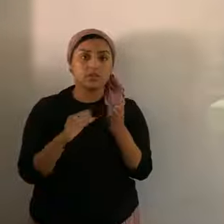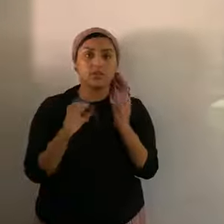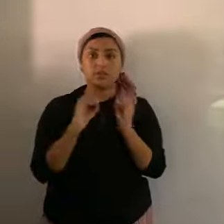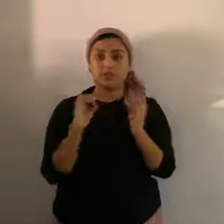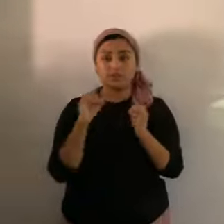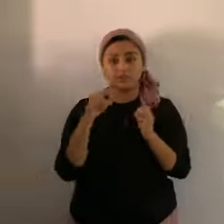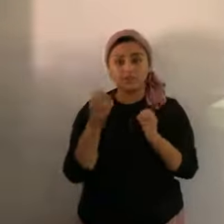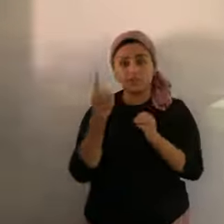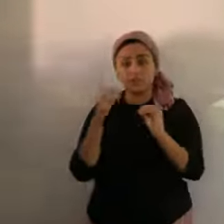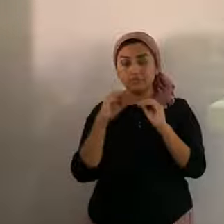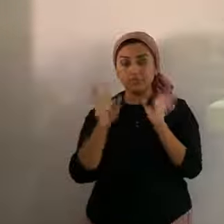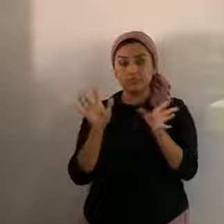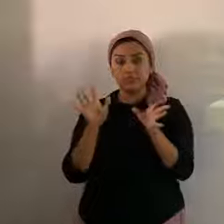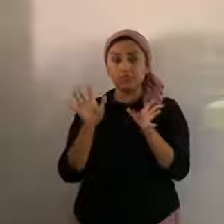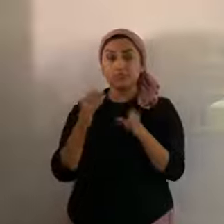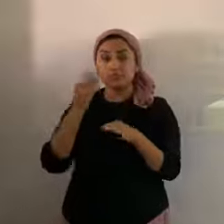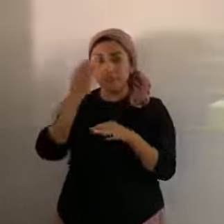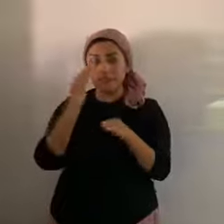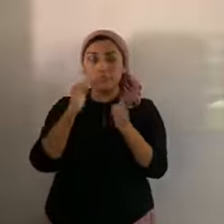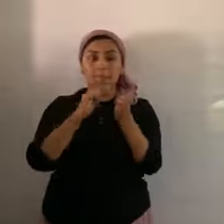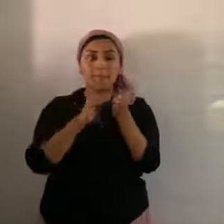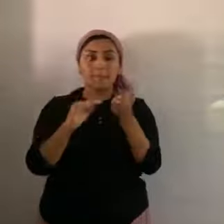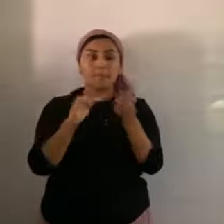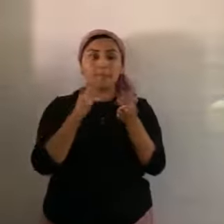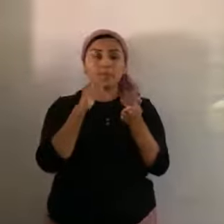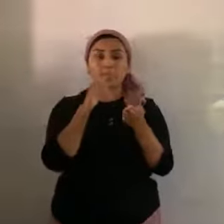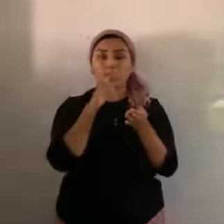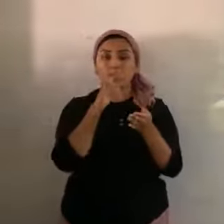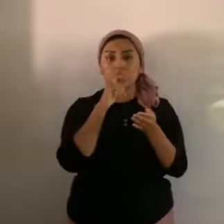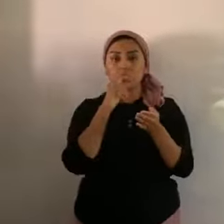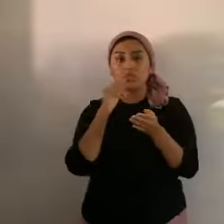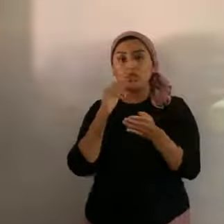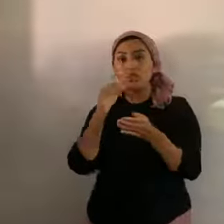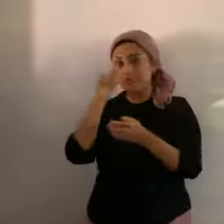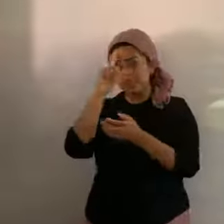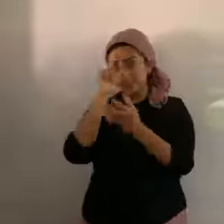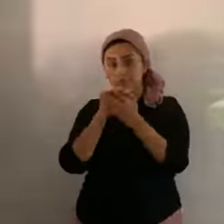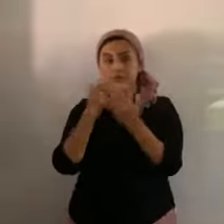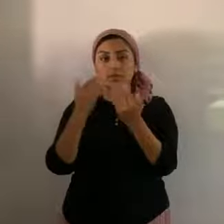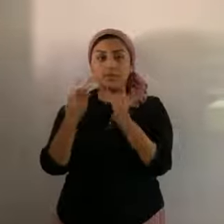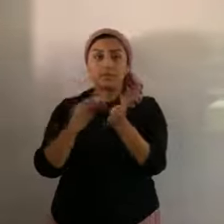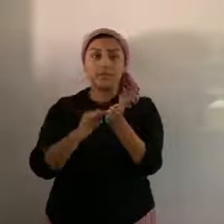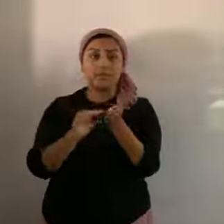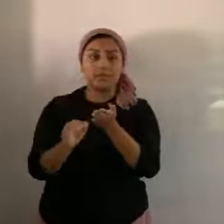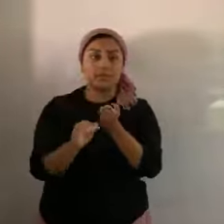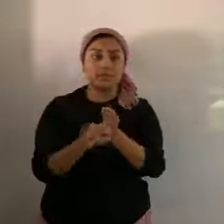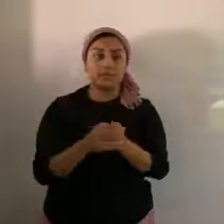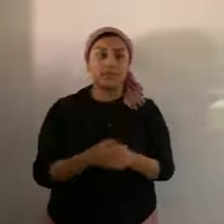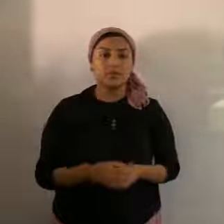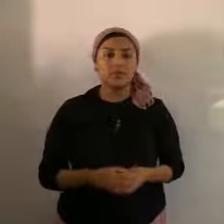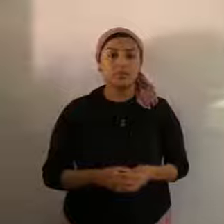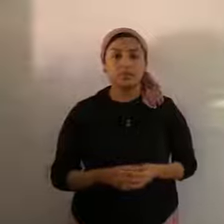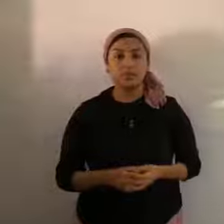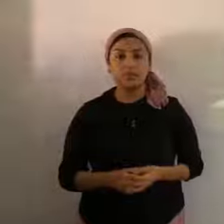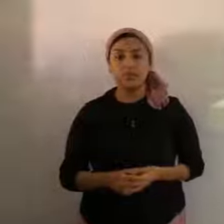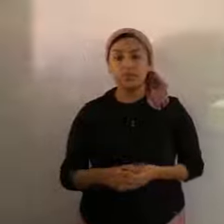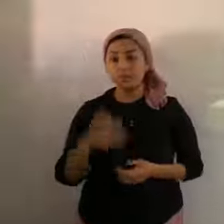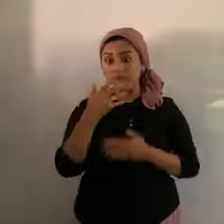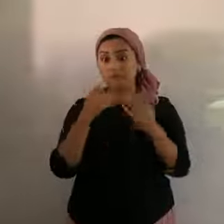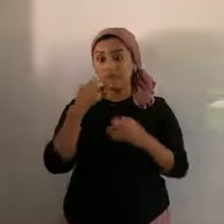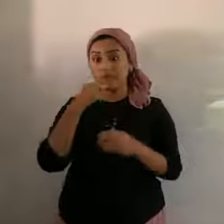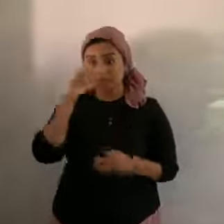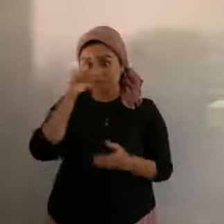que nos quede bien claro. Elohim perdona al creyente que ha perdonado. Si alguien dice que